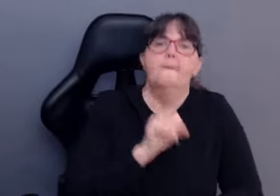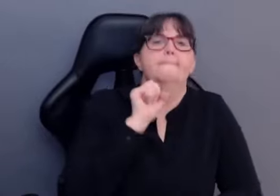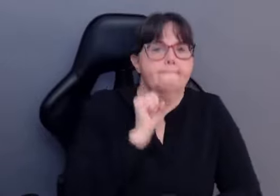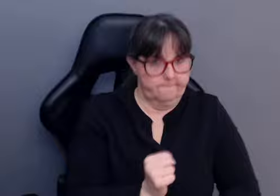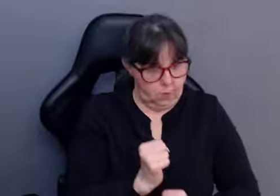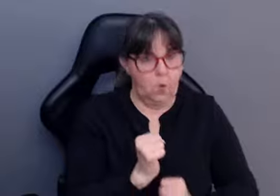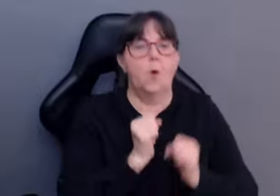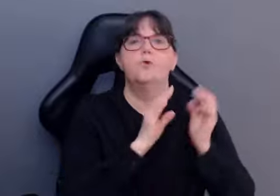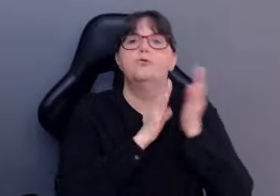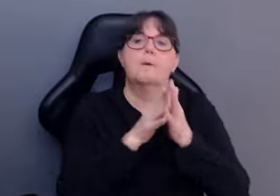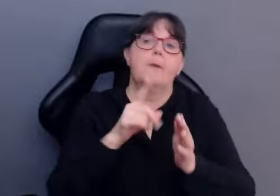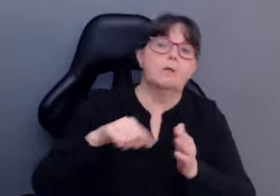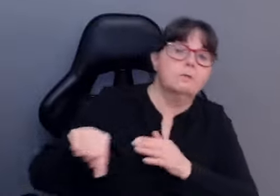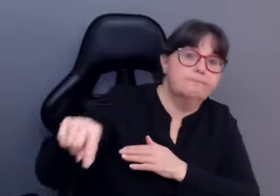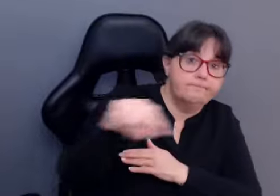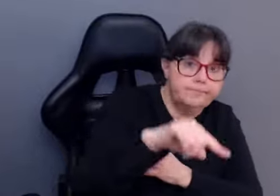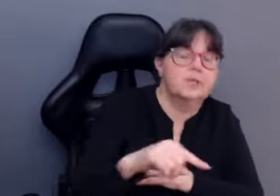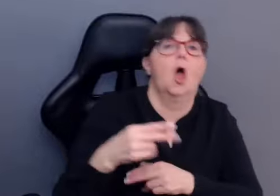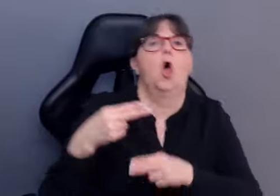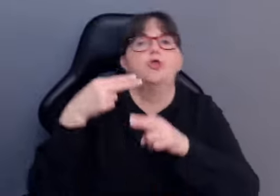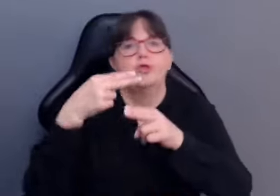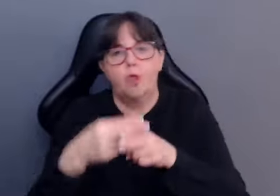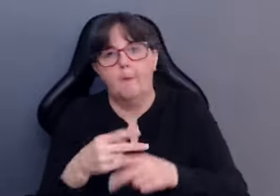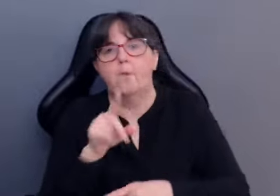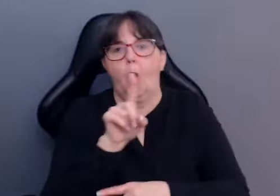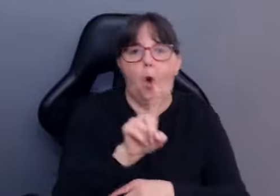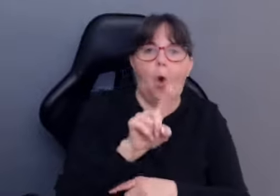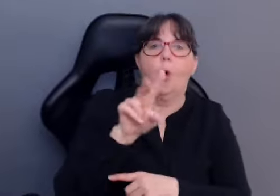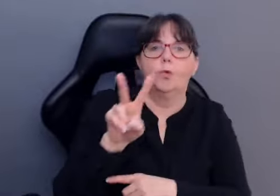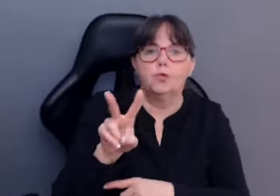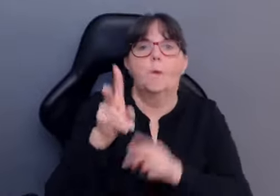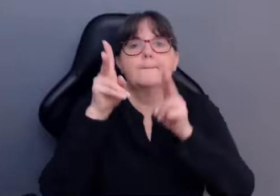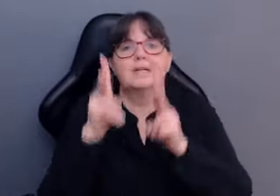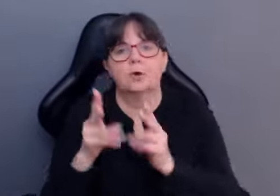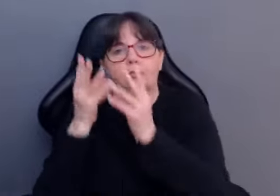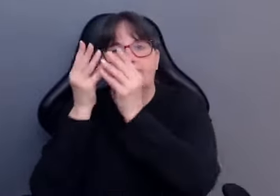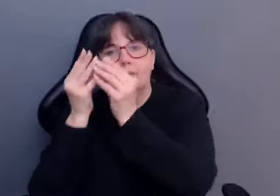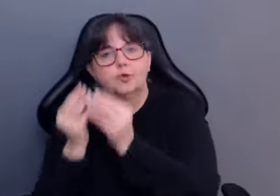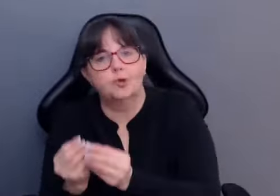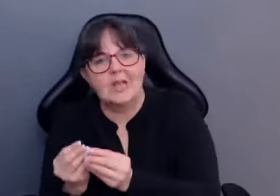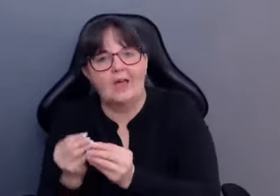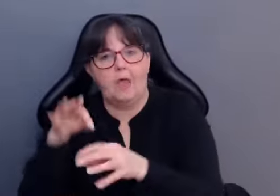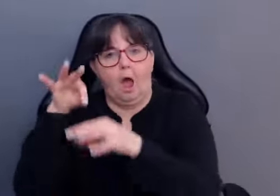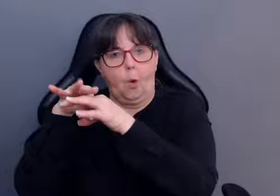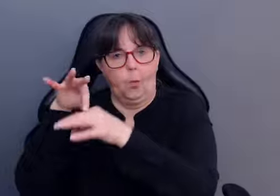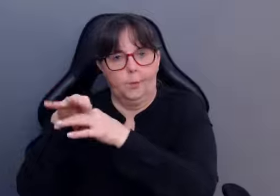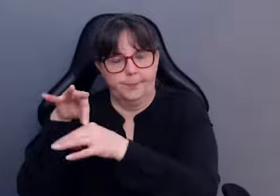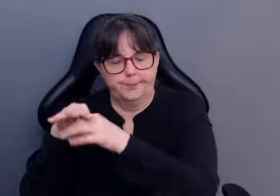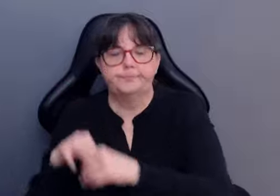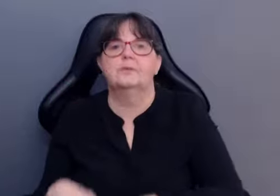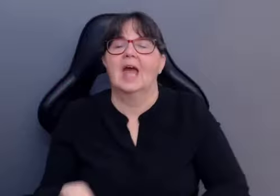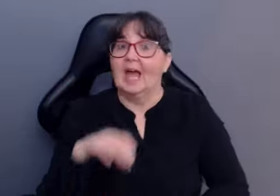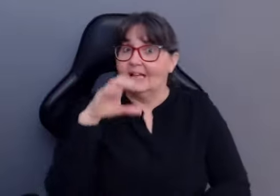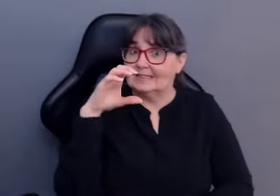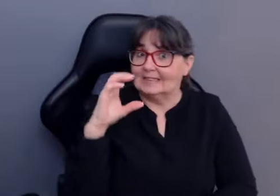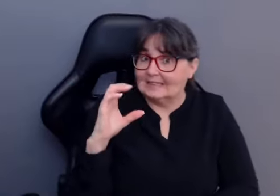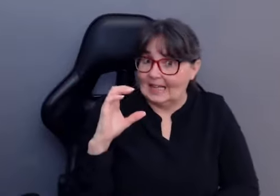à l'Assemblée de nommer 1 ou 2 scrutateurs. Point C. Le président